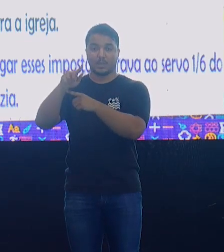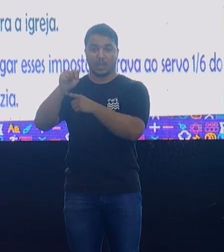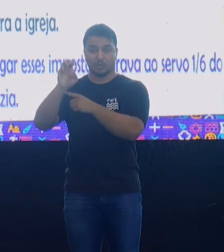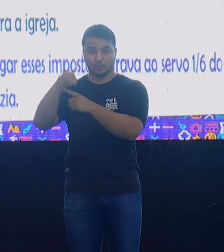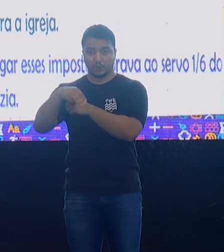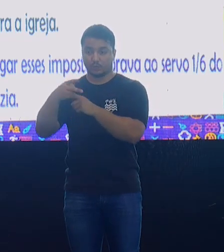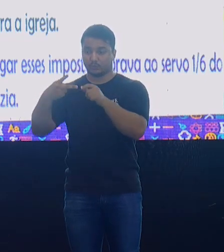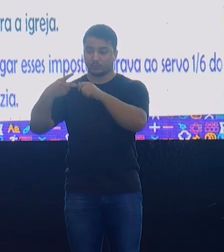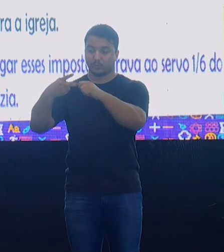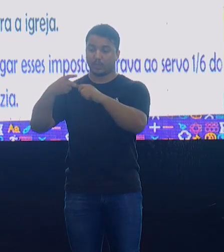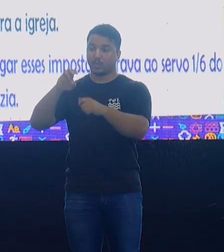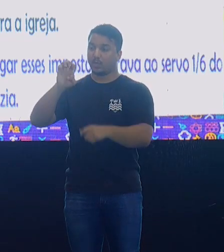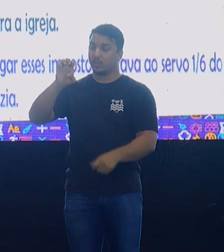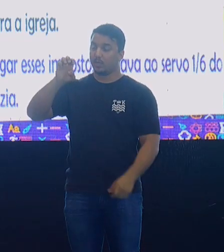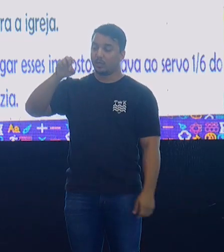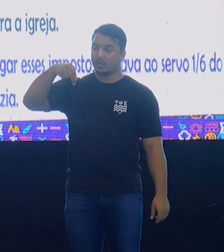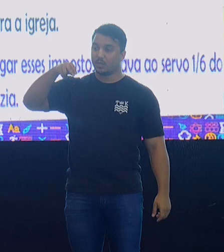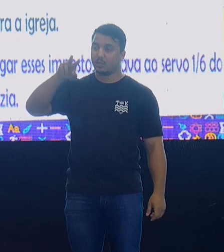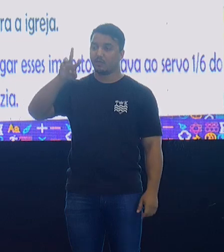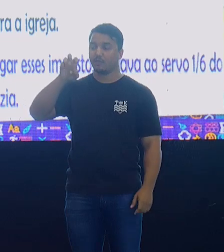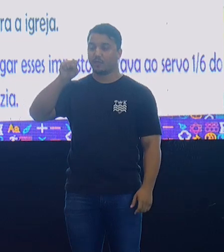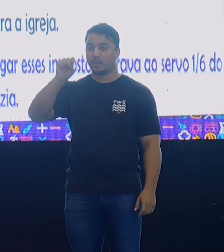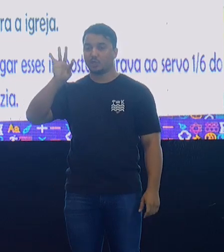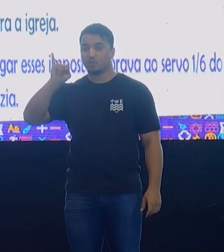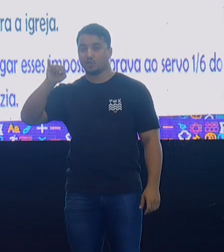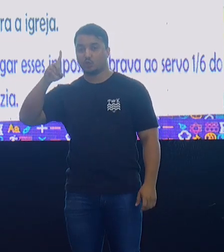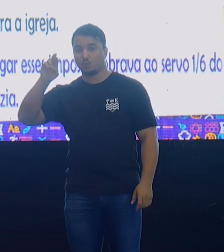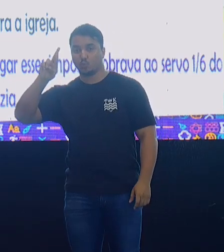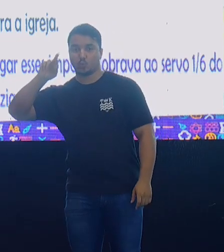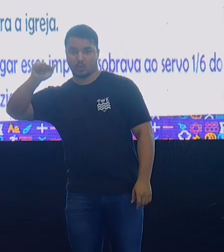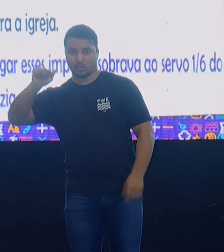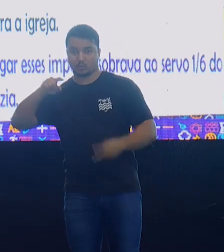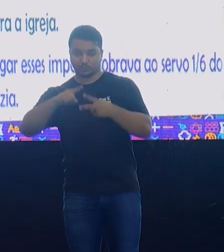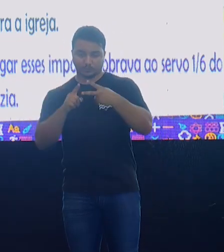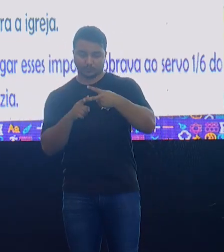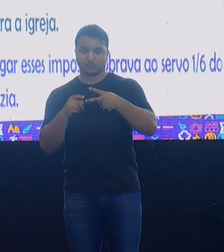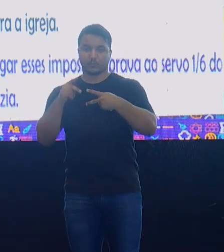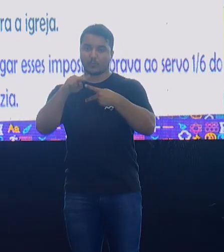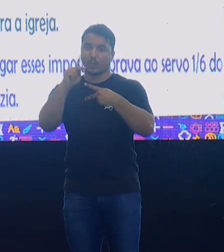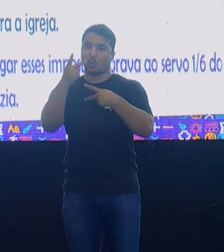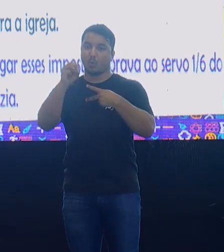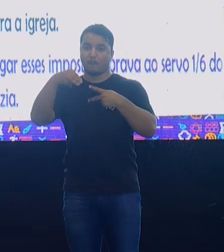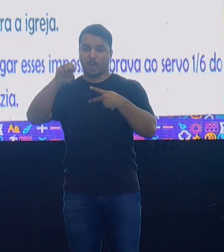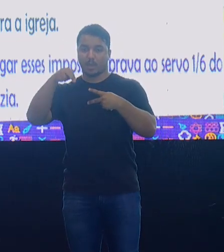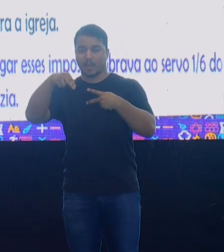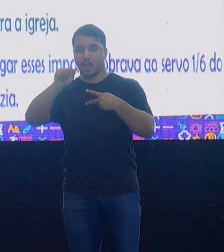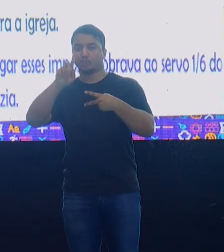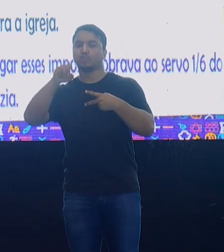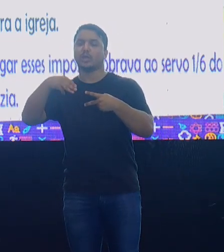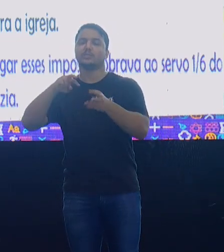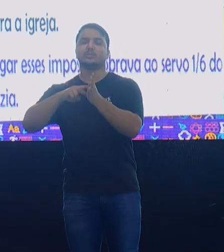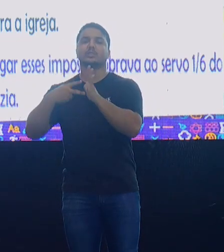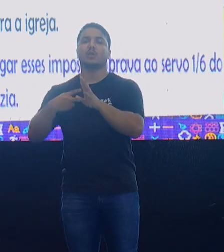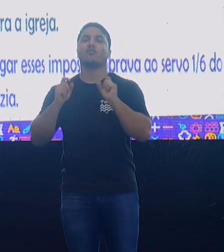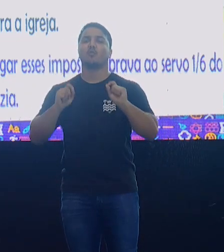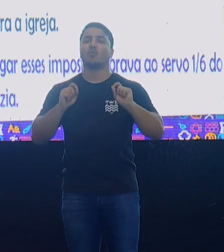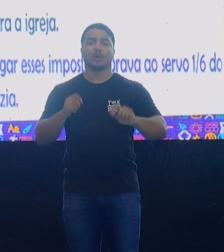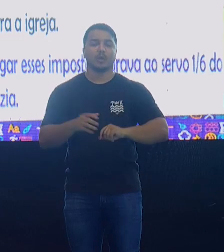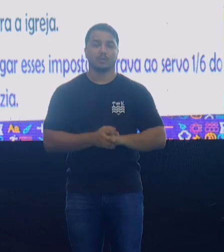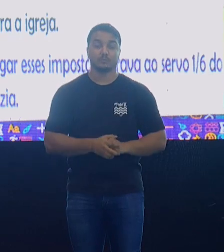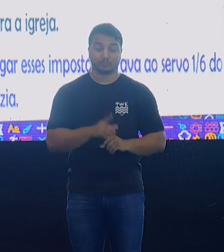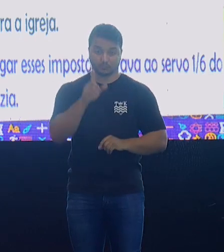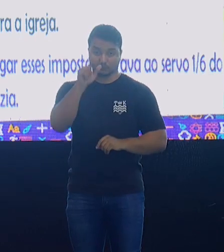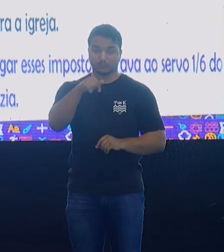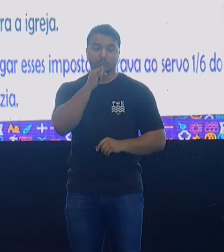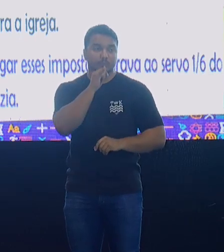a investidura. A homenagem e a investidura. Homenagem.